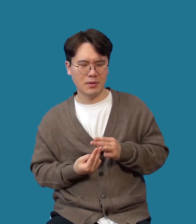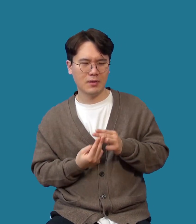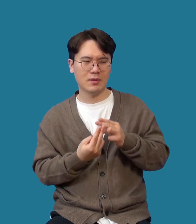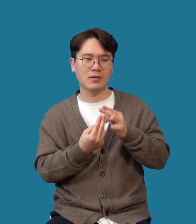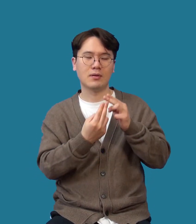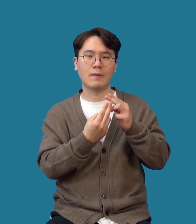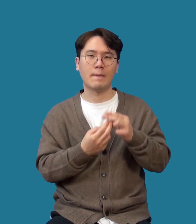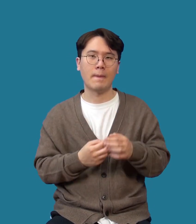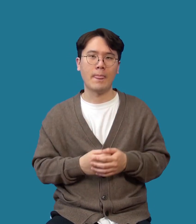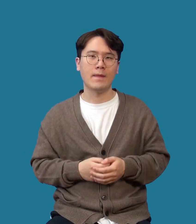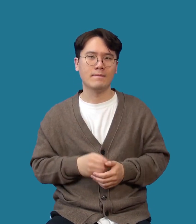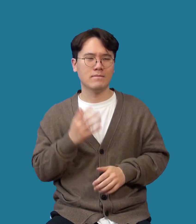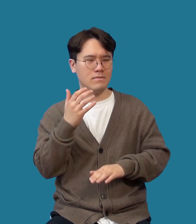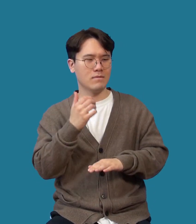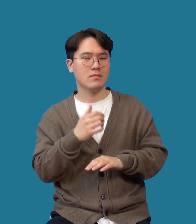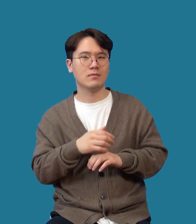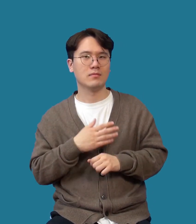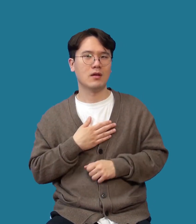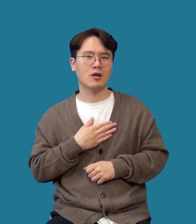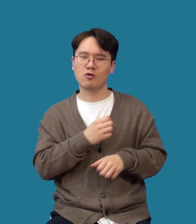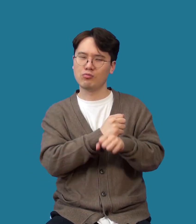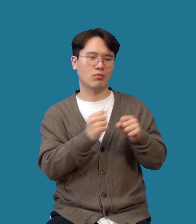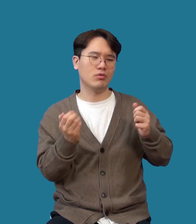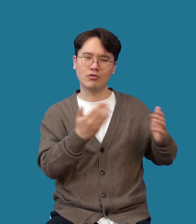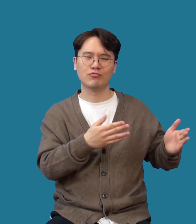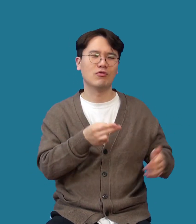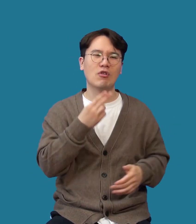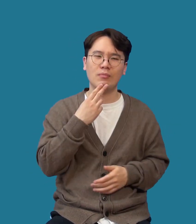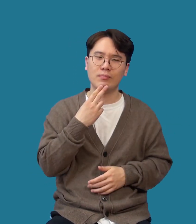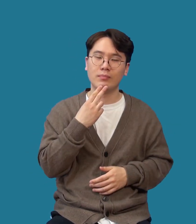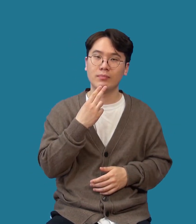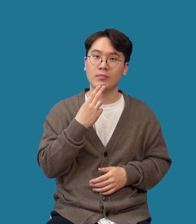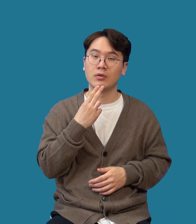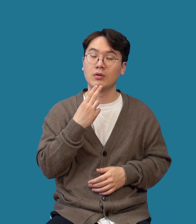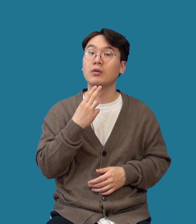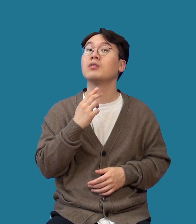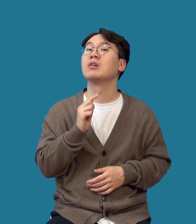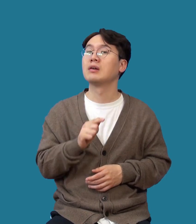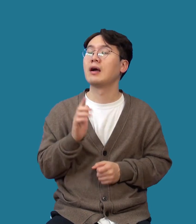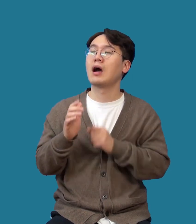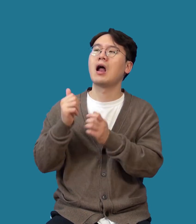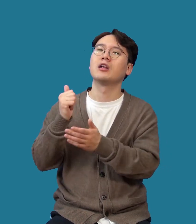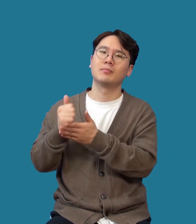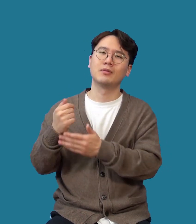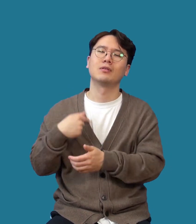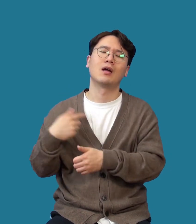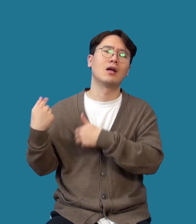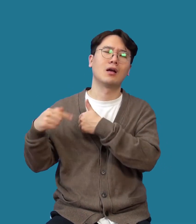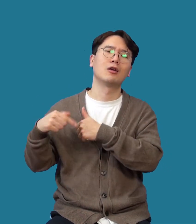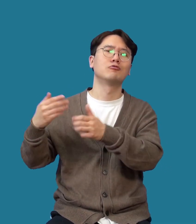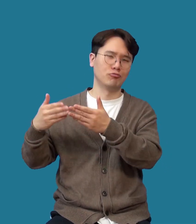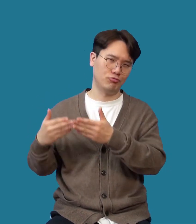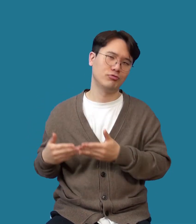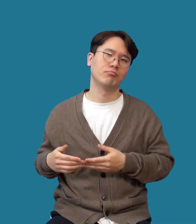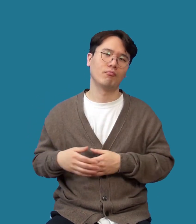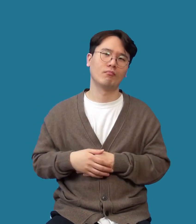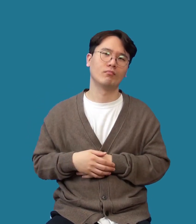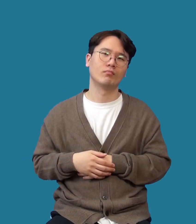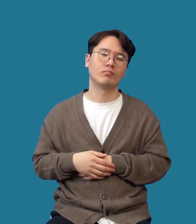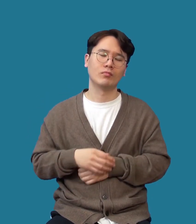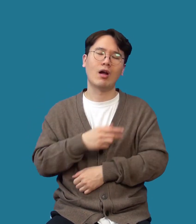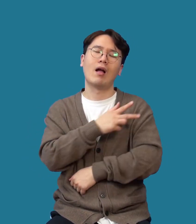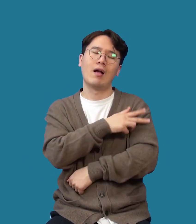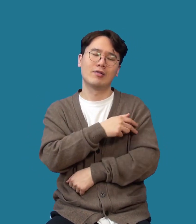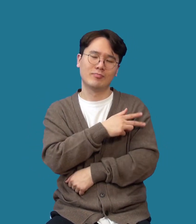좀 독한 마음으로 용서하지 않고 있습니다. 그런데 하나님이 그걸 자꾸 지적을 하시는 것입니다. 이 지사님이 그걸